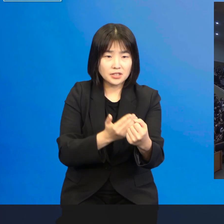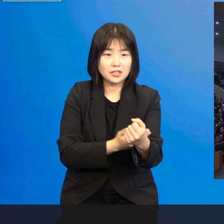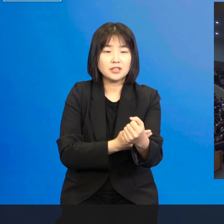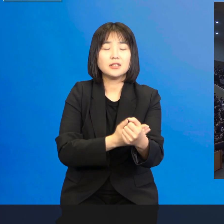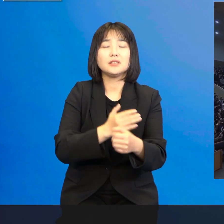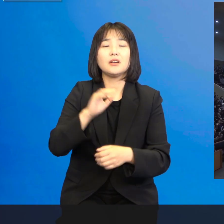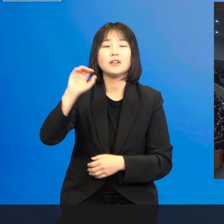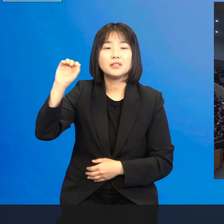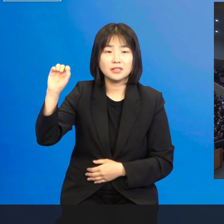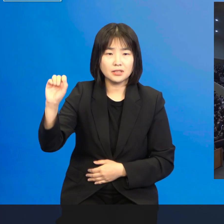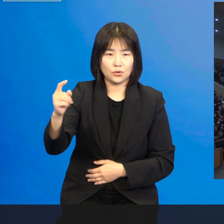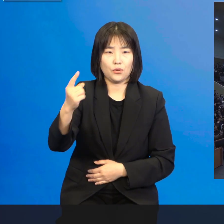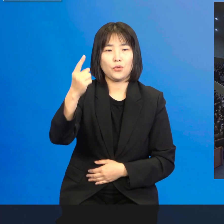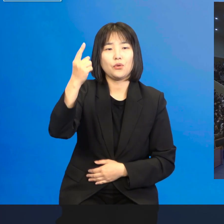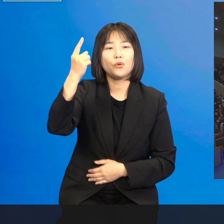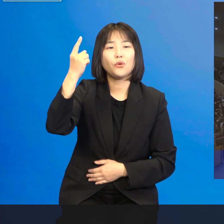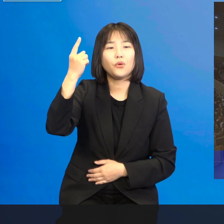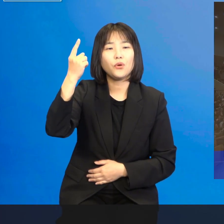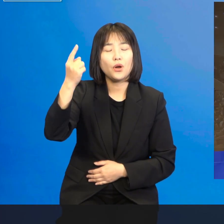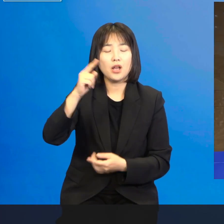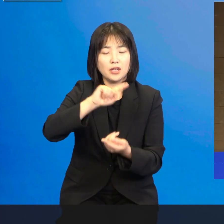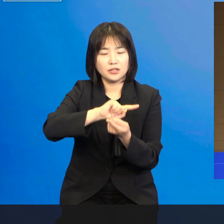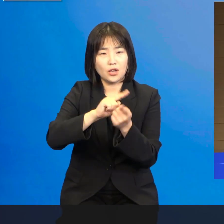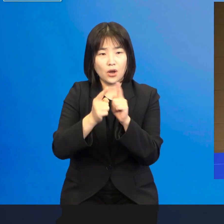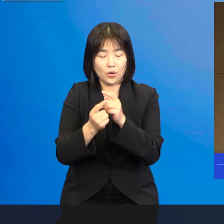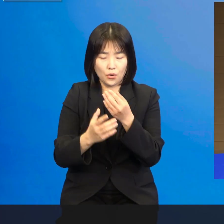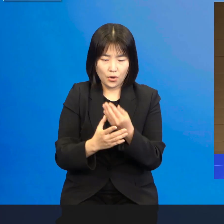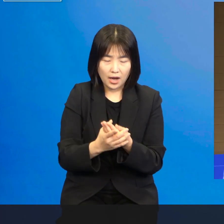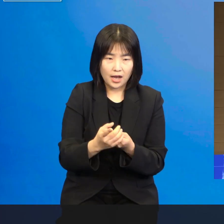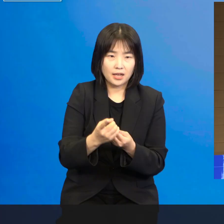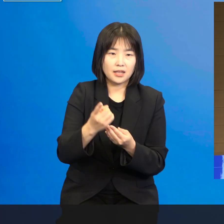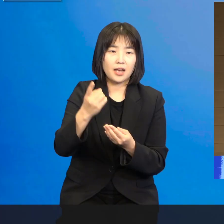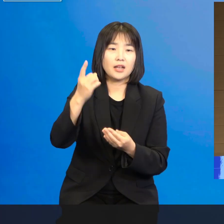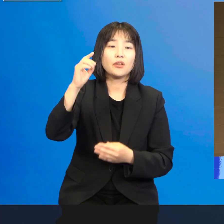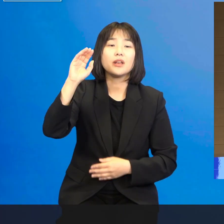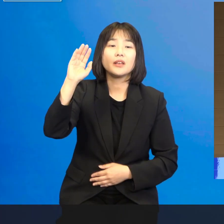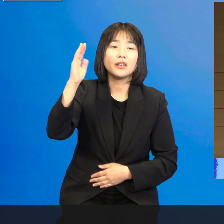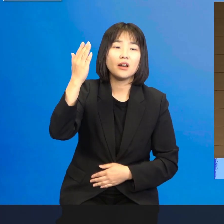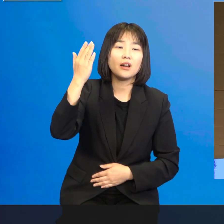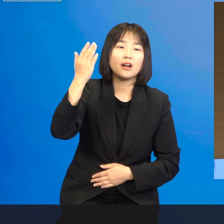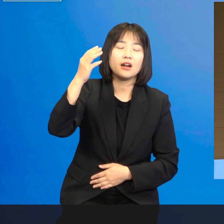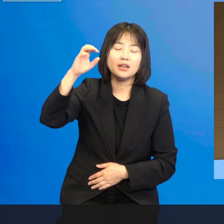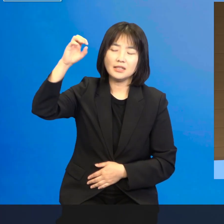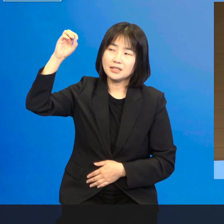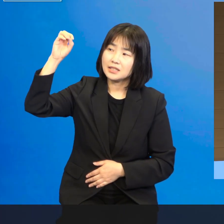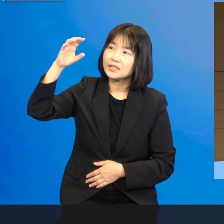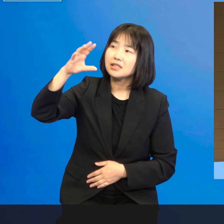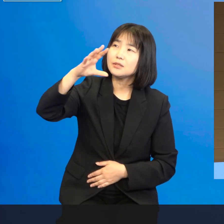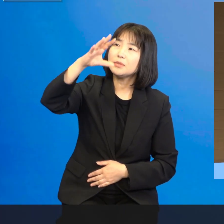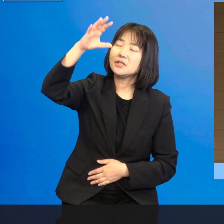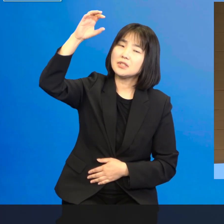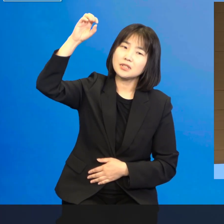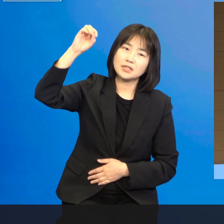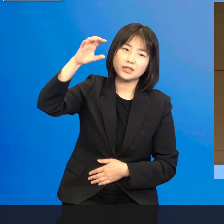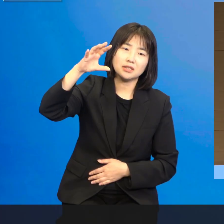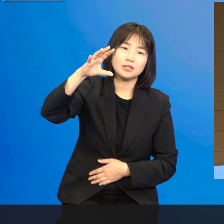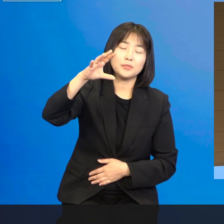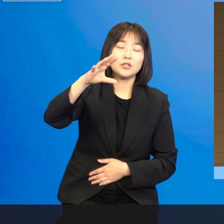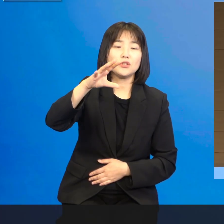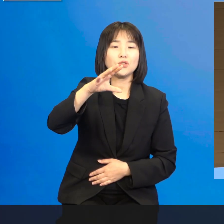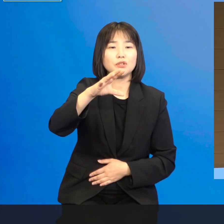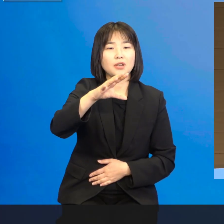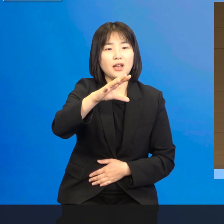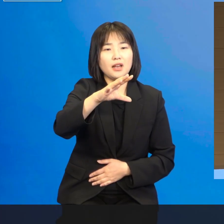아버지 능력으로 서로 하나 되어 그